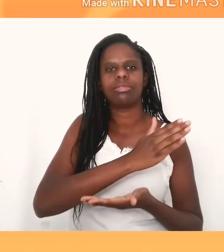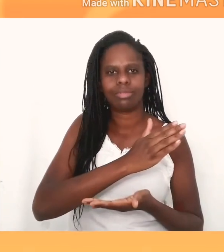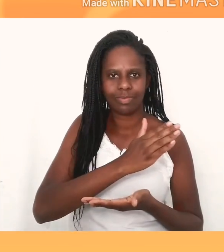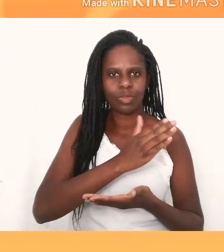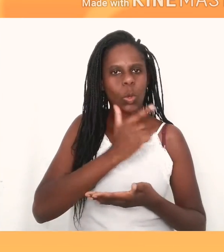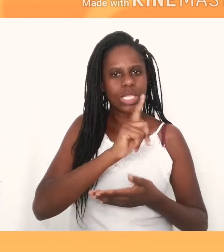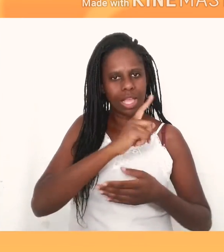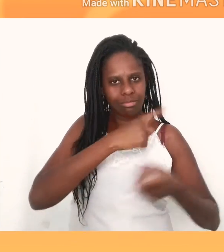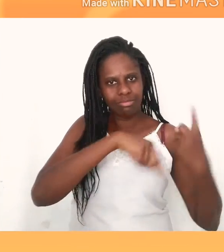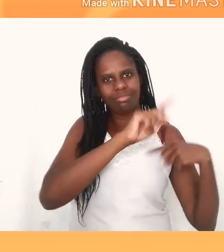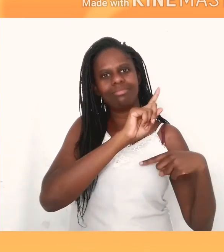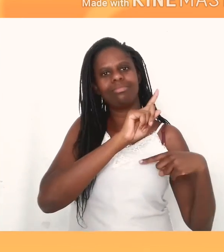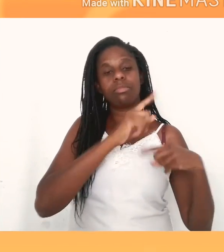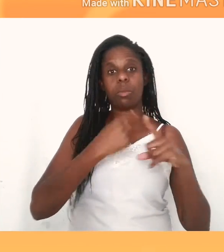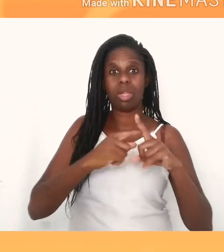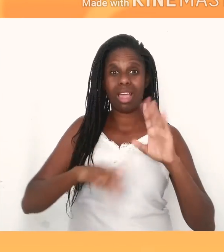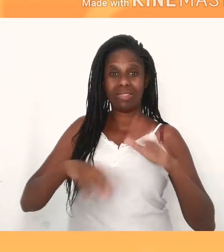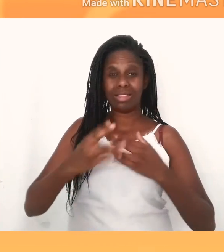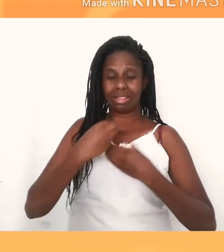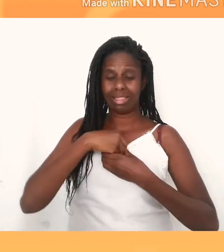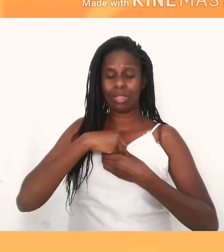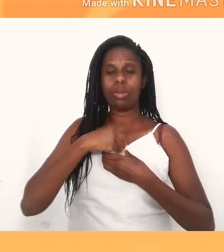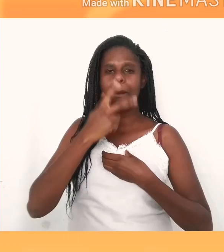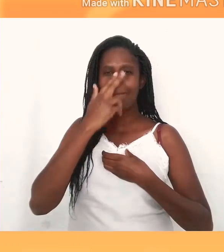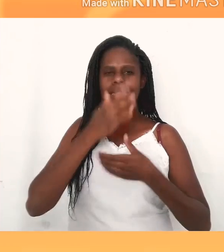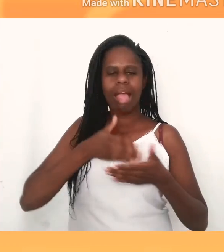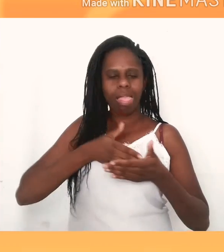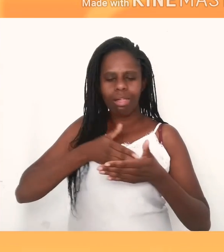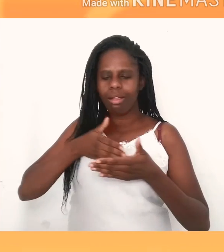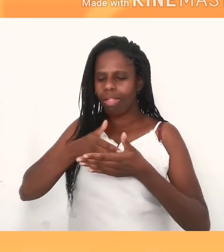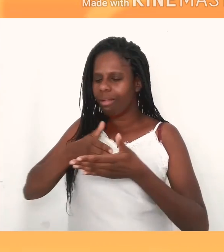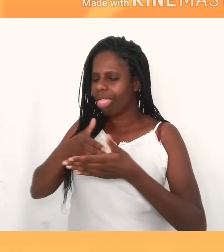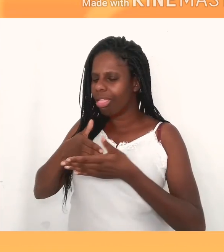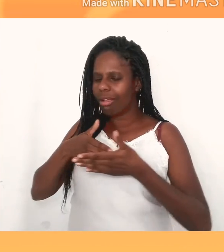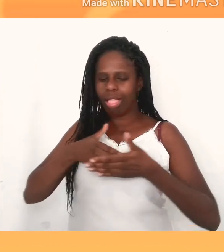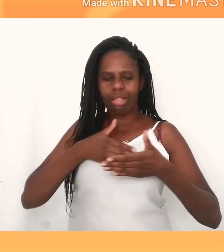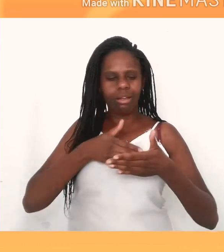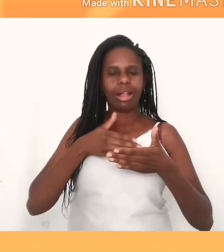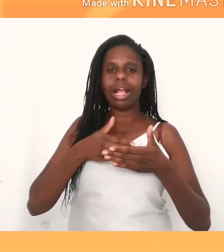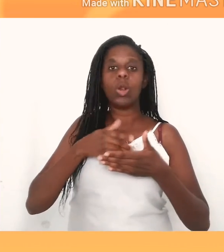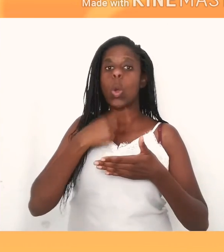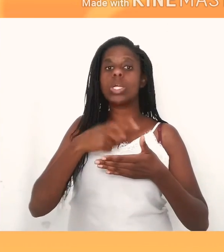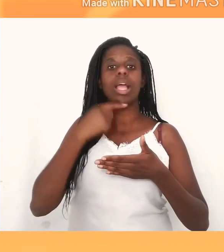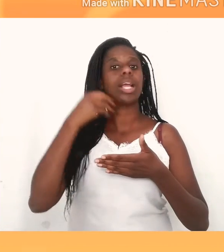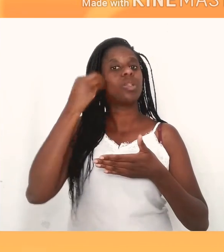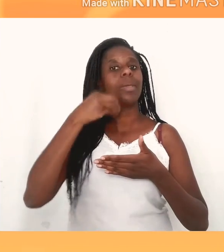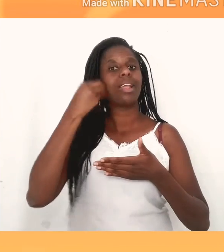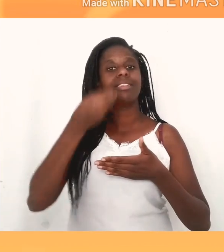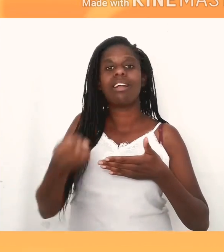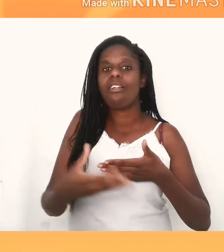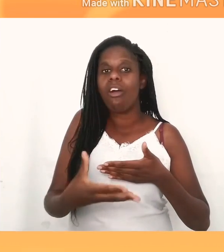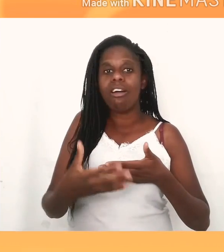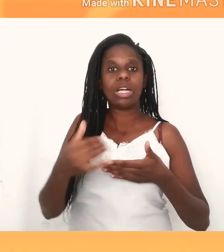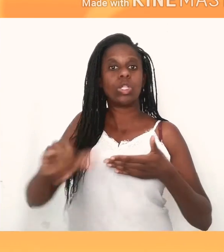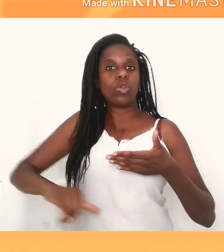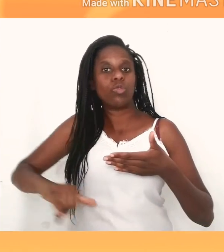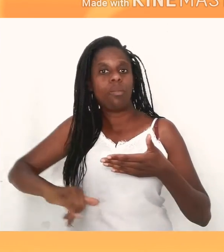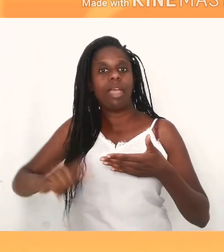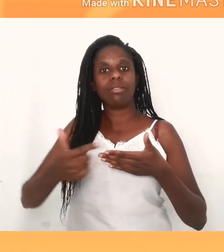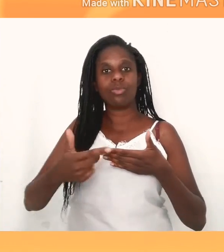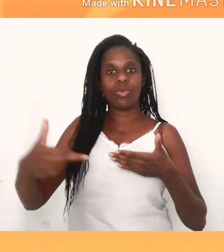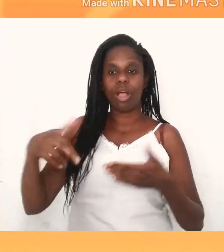integradas, pouco acomodadas dentro da gente, limitam muito da gente ter novas experiências na vida ou nos trazem